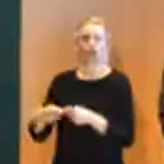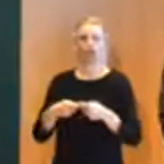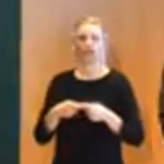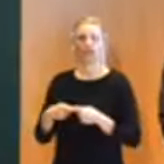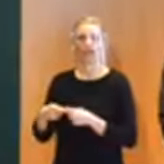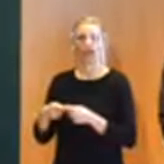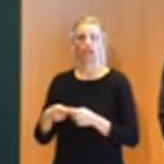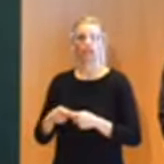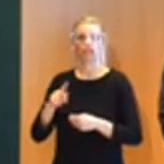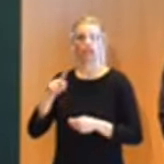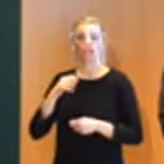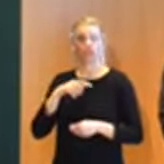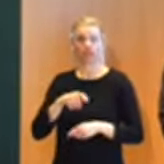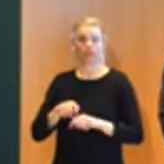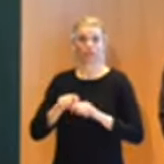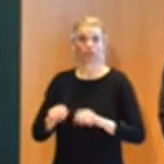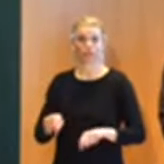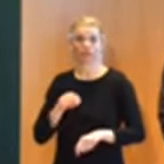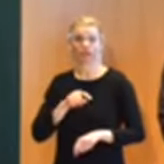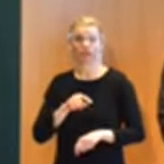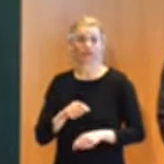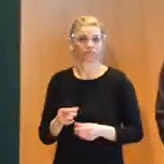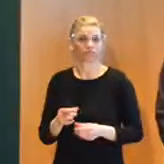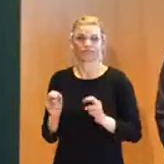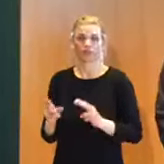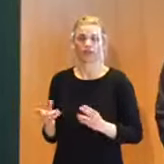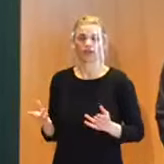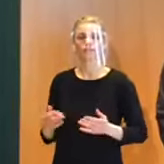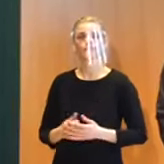sa rozhodnú takto, tak sa tak rozhodnú.